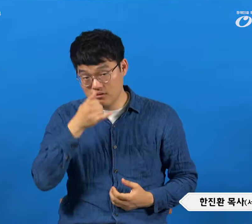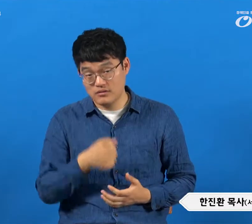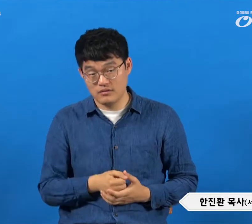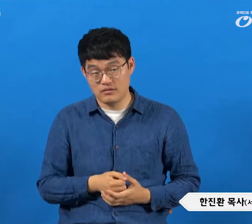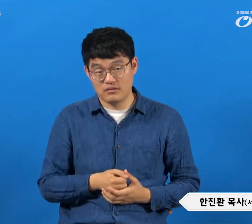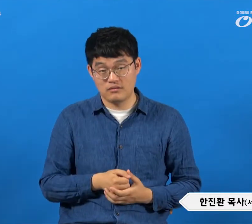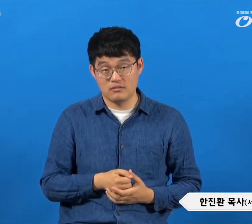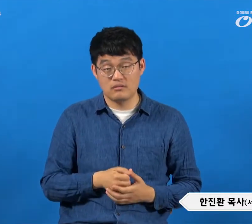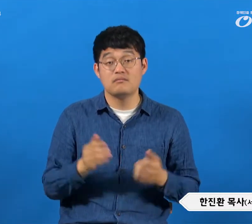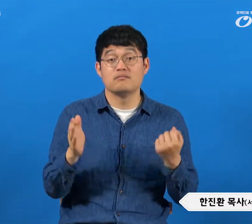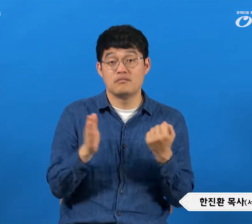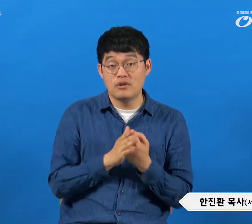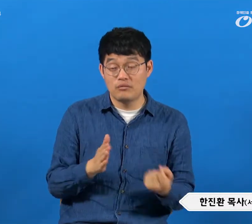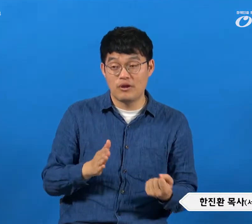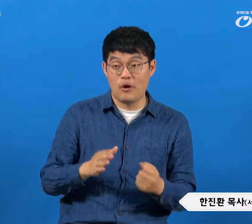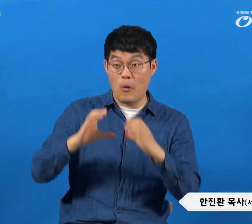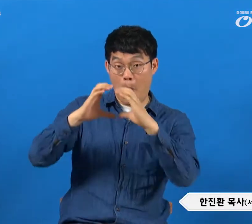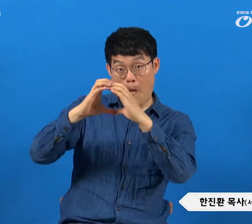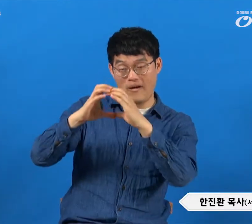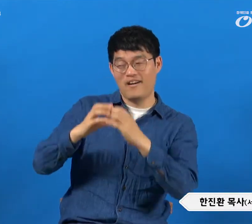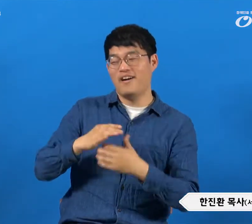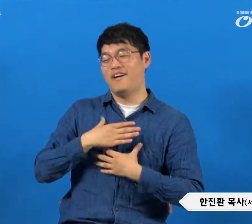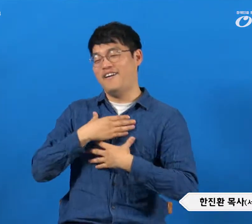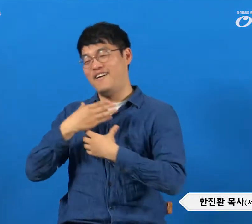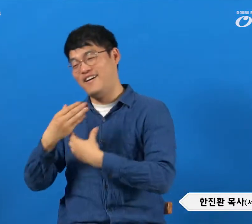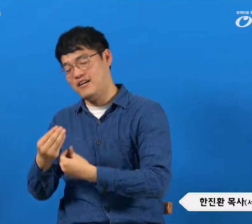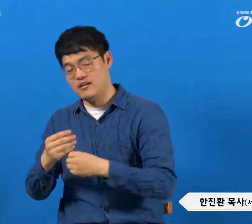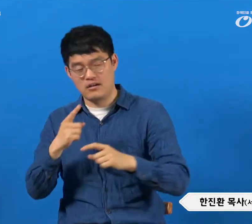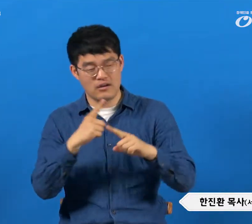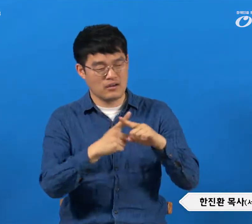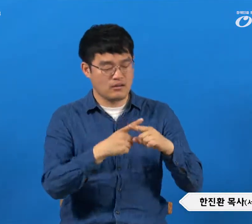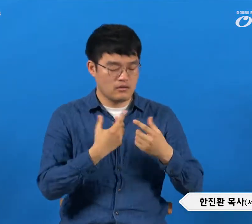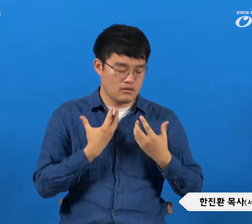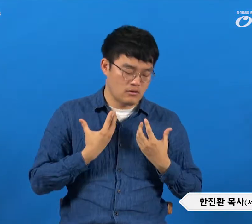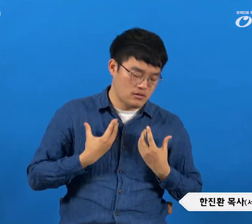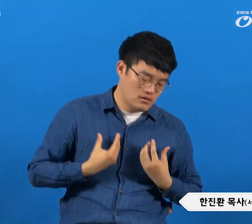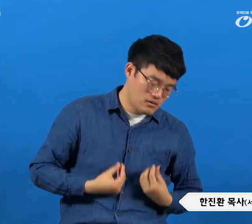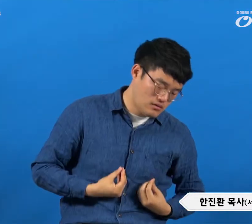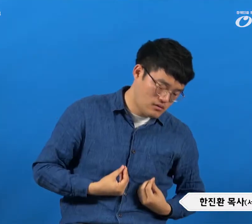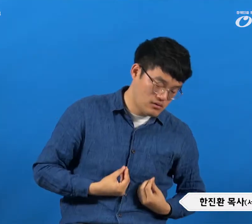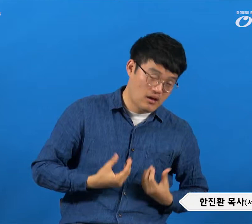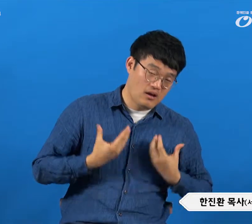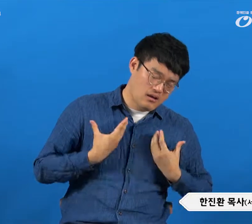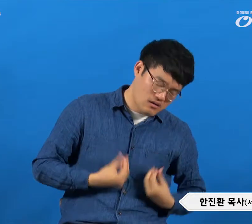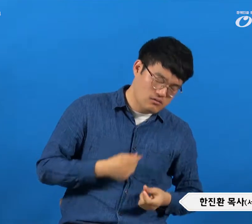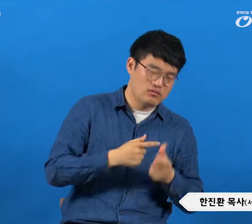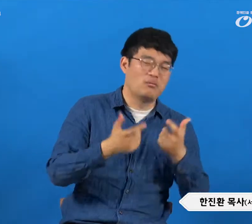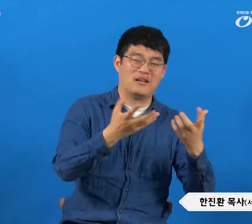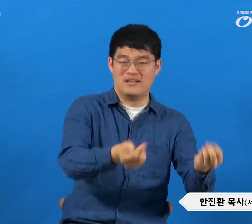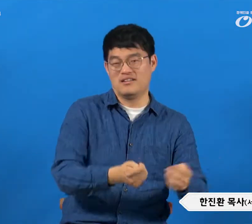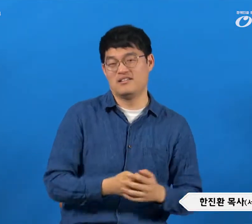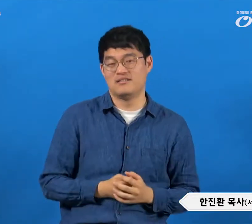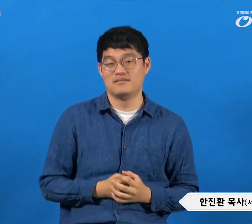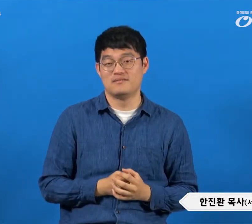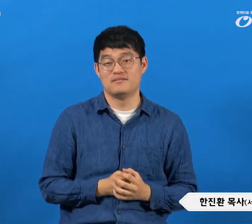그러니까 어떤 때는 조금 안도감이 있다가도 어떤 때는 그냥 낙심할 때가 훨씬 더